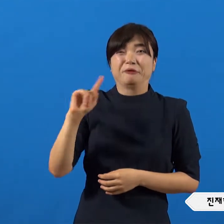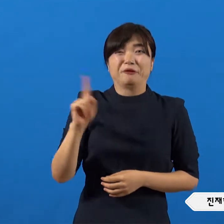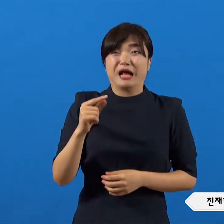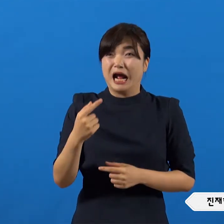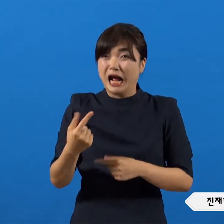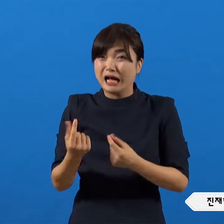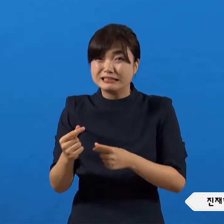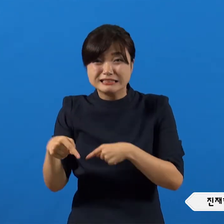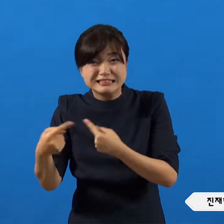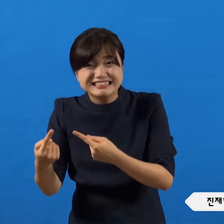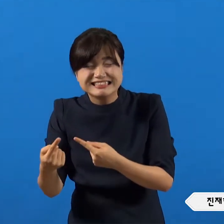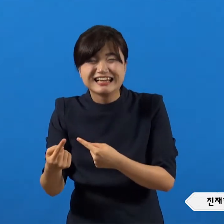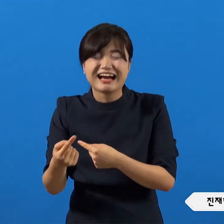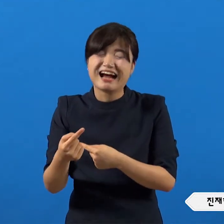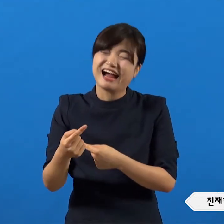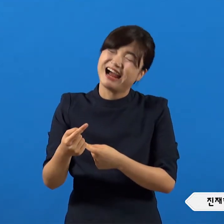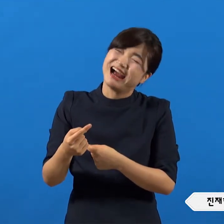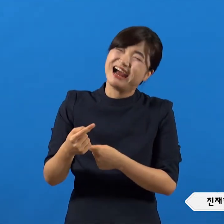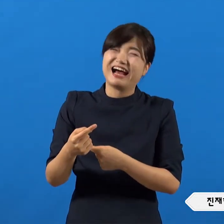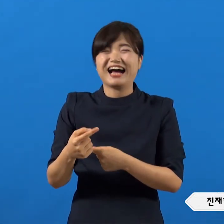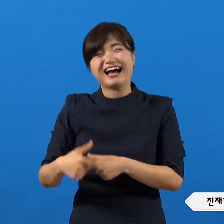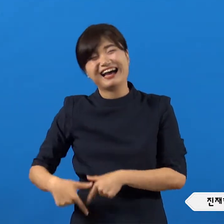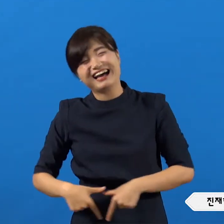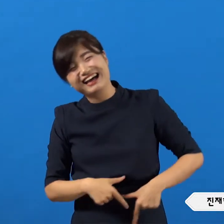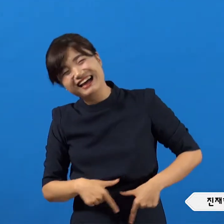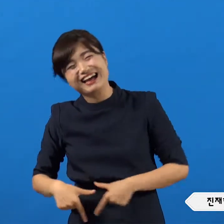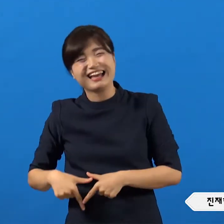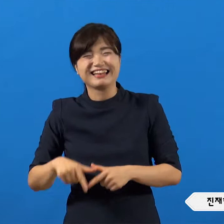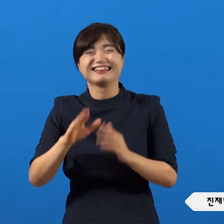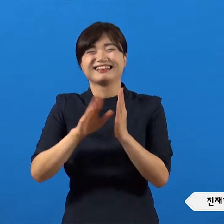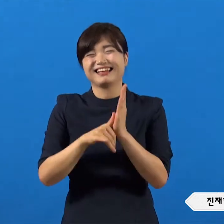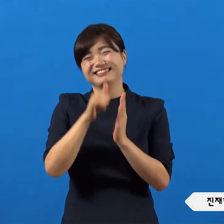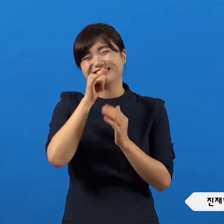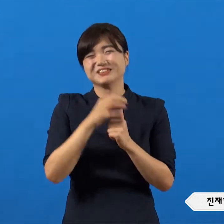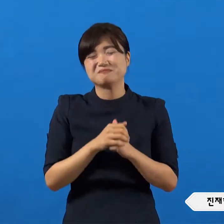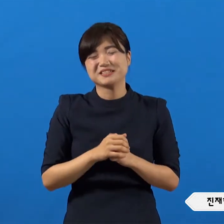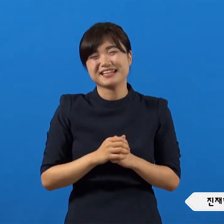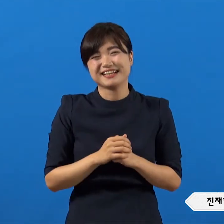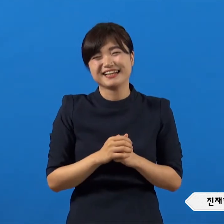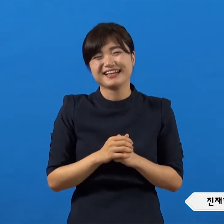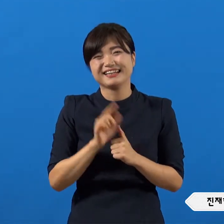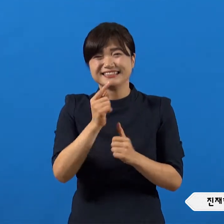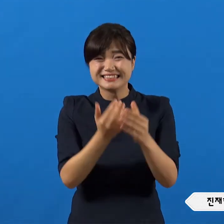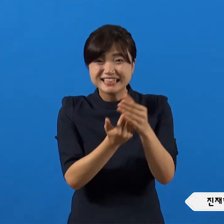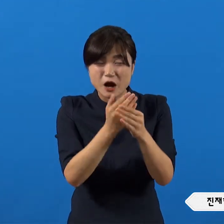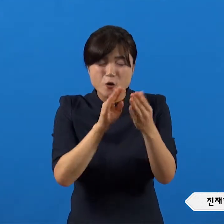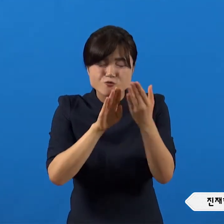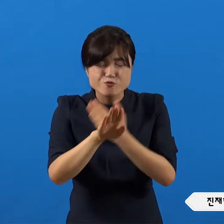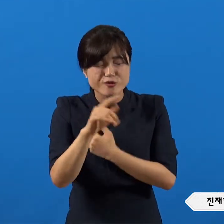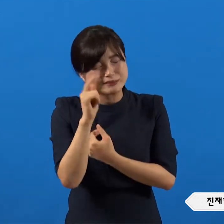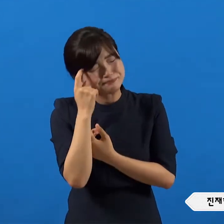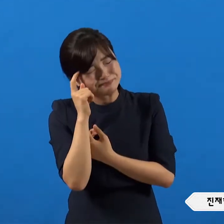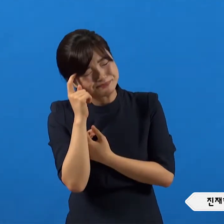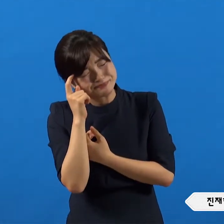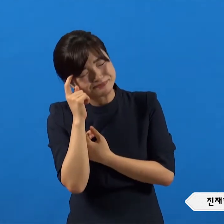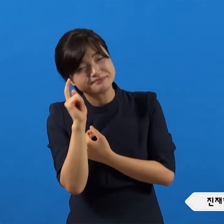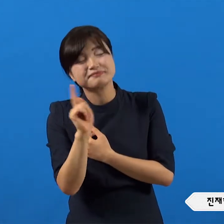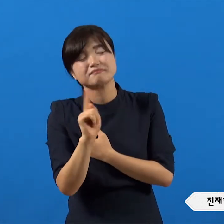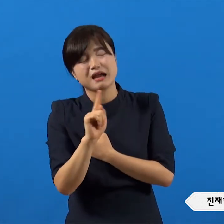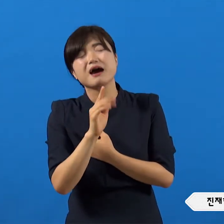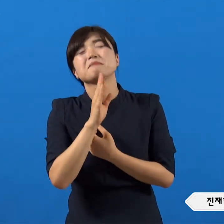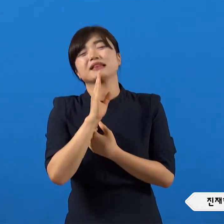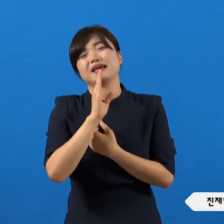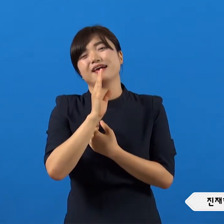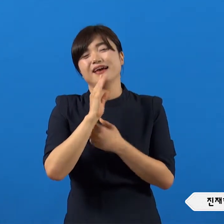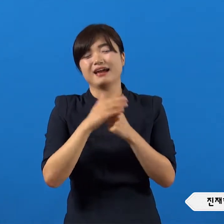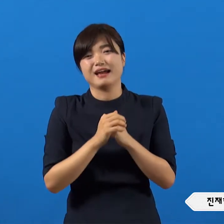수도 없고 안 출 수도 없는 그런 기억이 납니다. 그 사건 이후에 제가 한번 생각해 보았습니다.